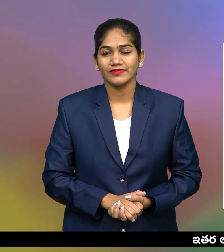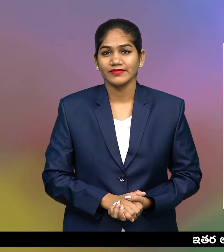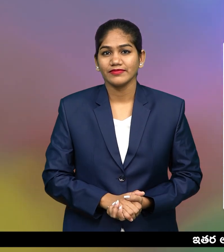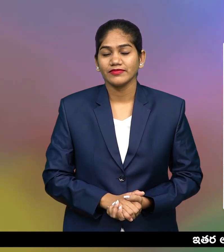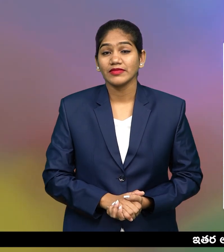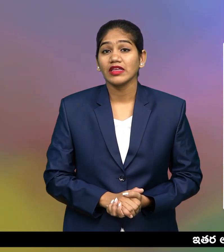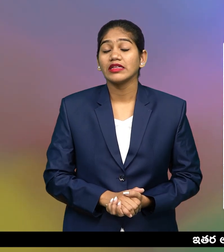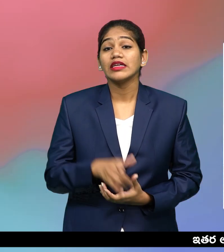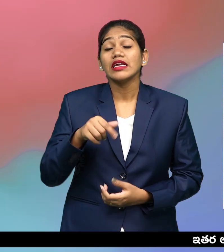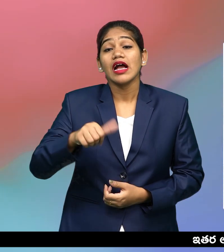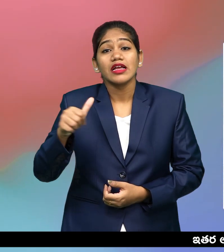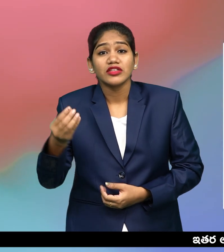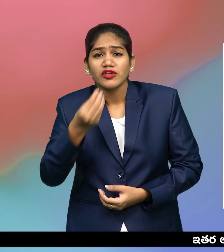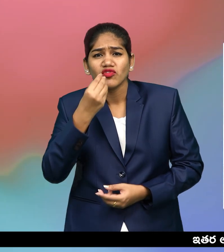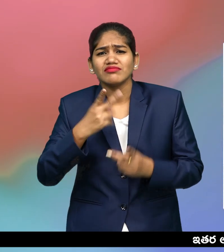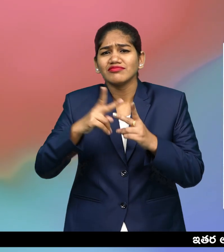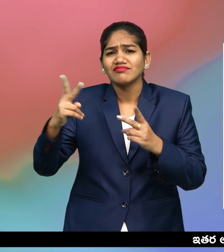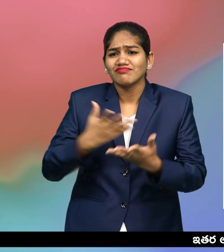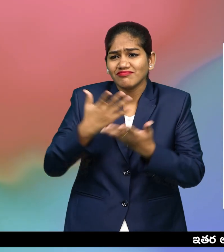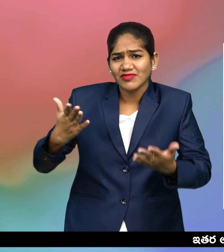ఇతర ఆహార పదార్థాల లభ్యత.